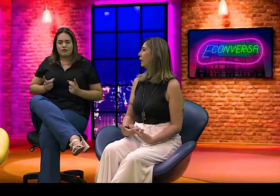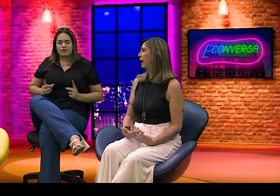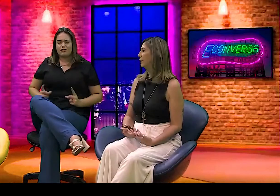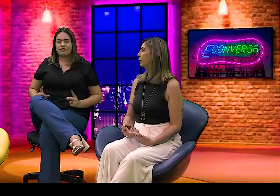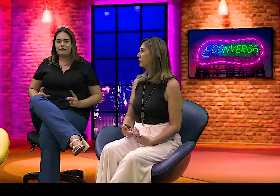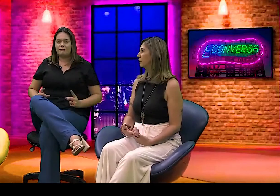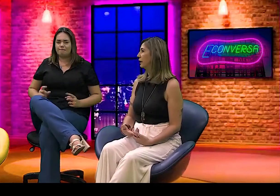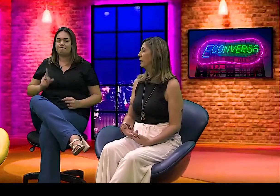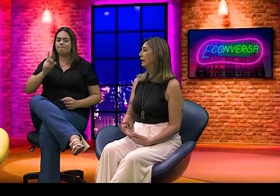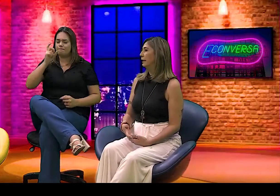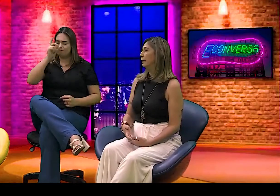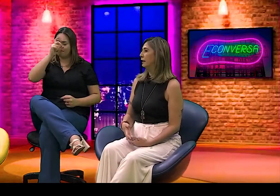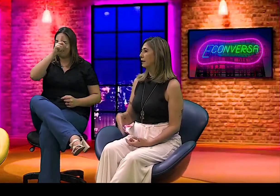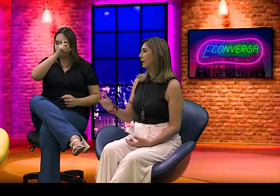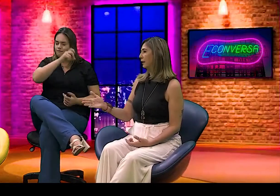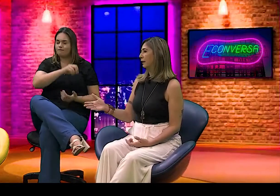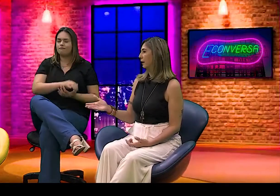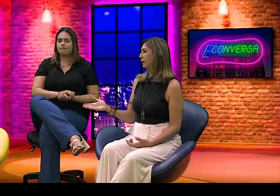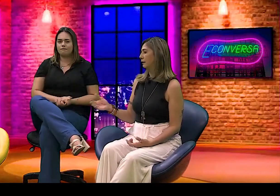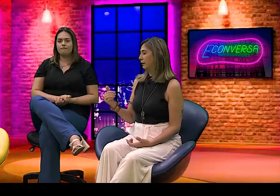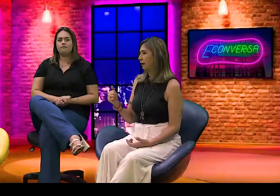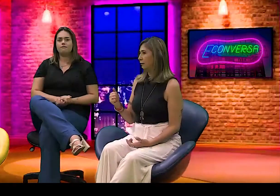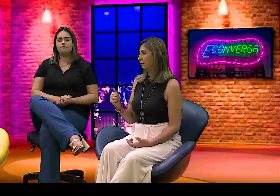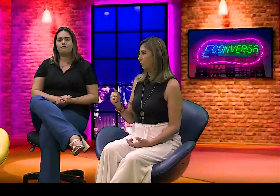muito complicado isso, né? E ela